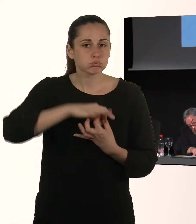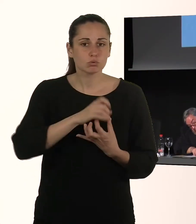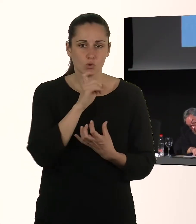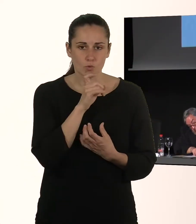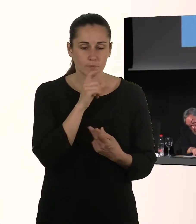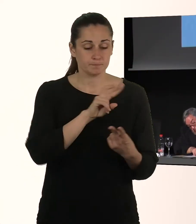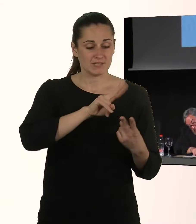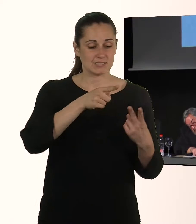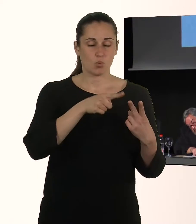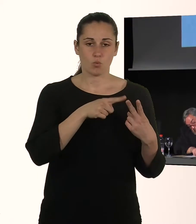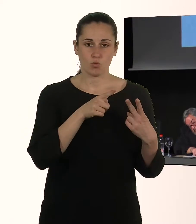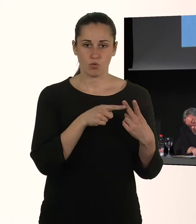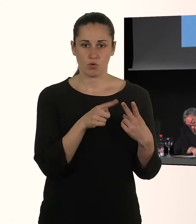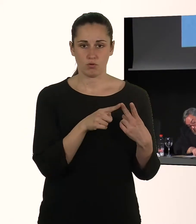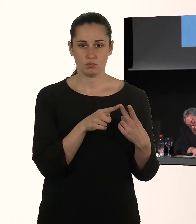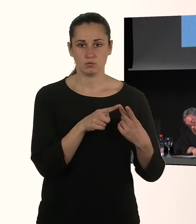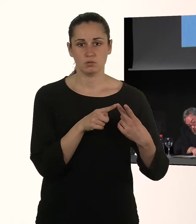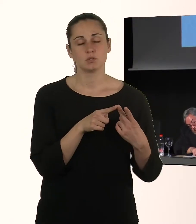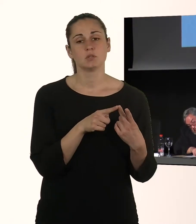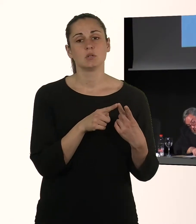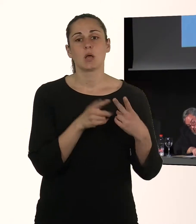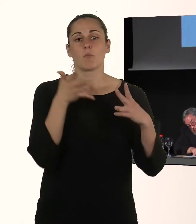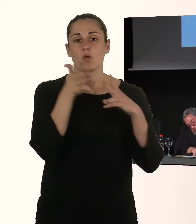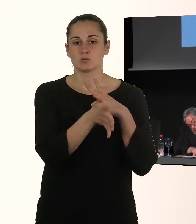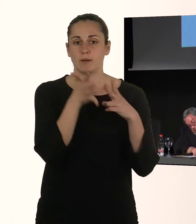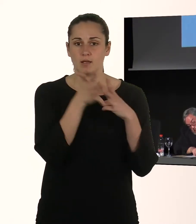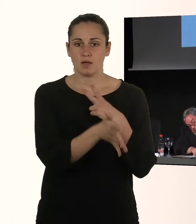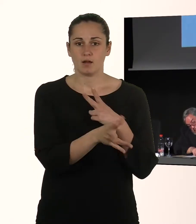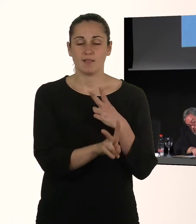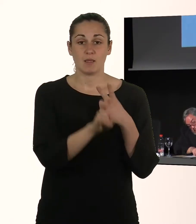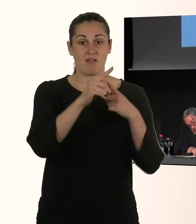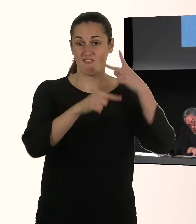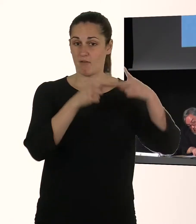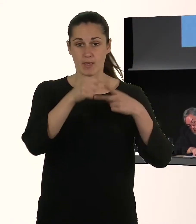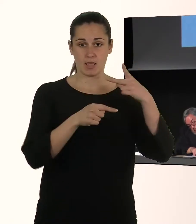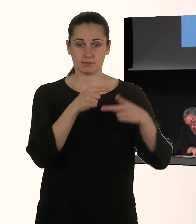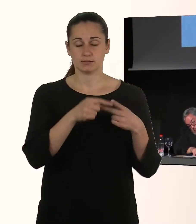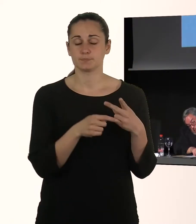Un segundo bloque en el cual voy a hablar de